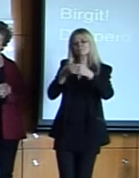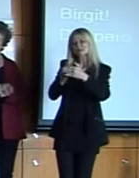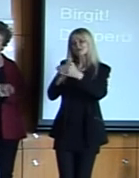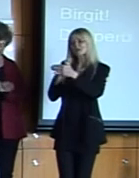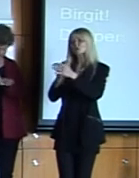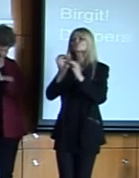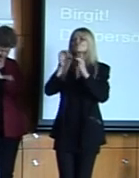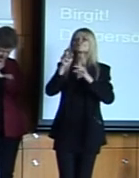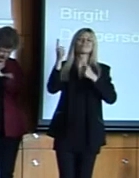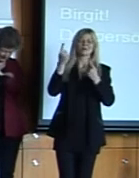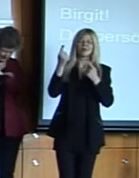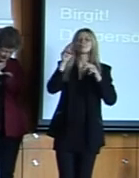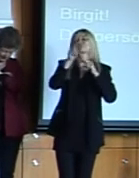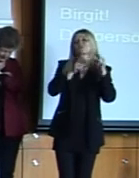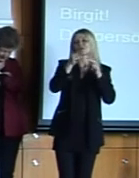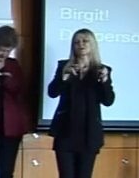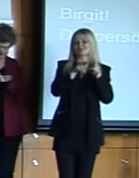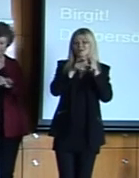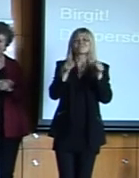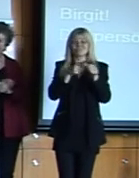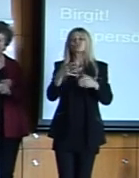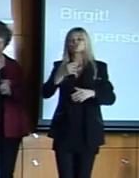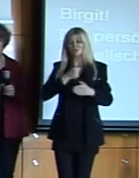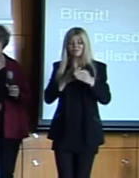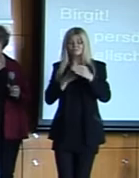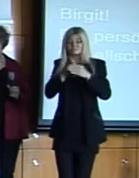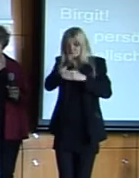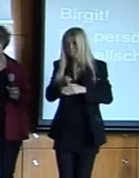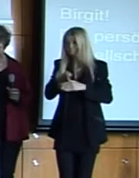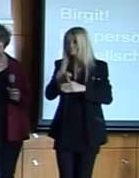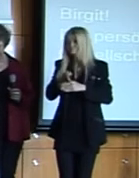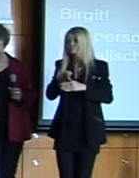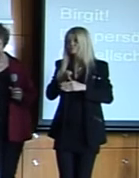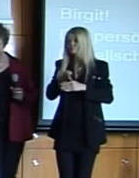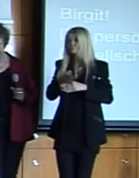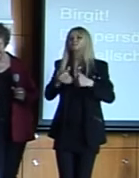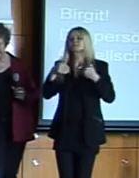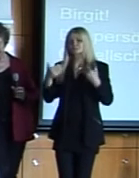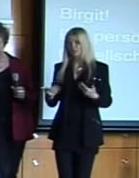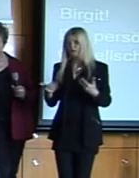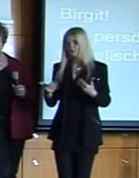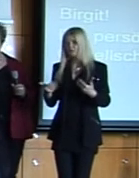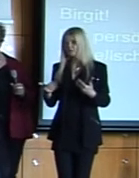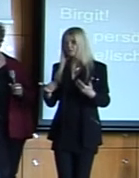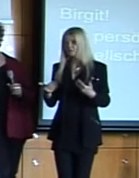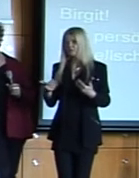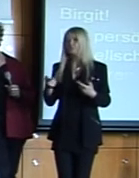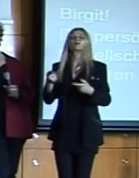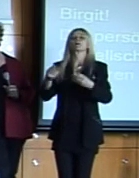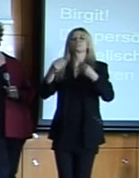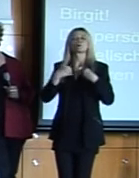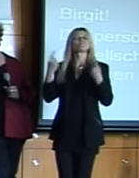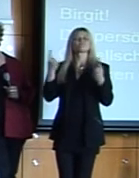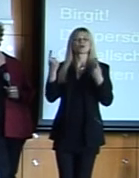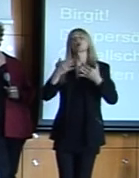für pflegende Angehörige zu überwinden, dann bekommt der größte Pflegedienst